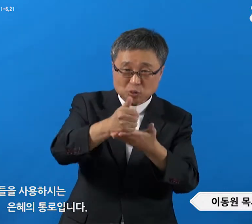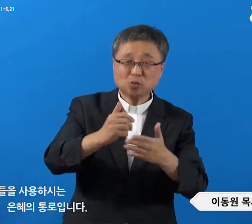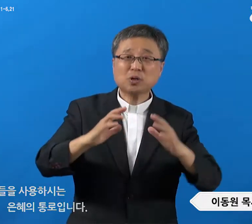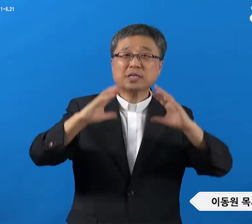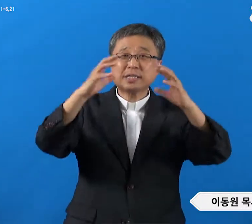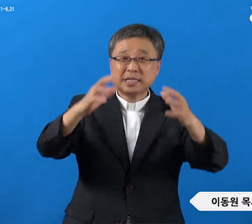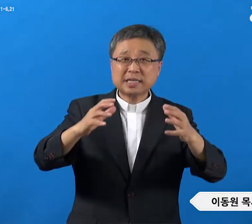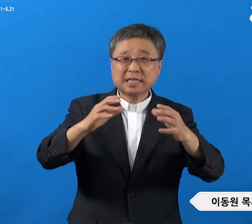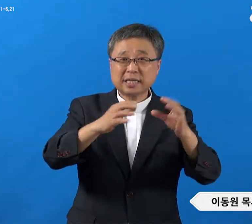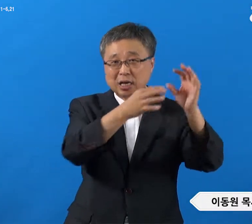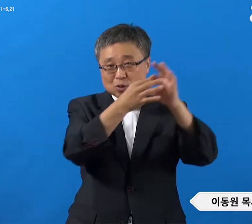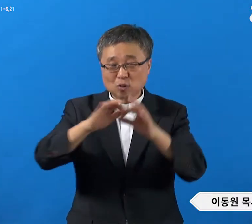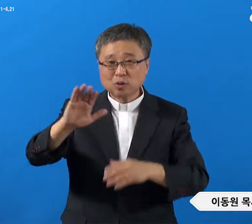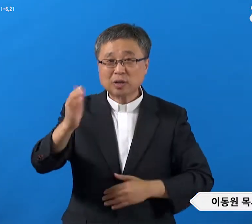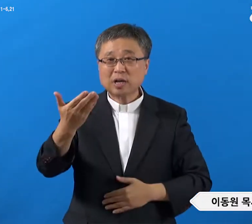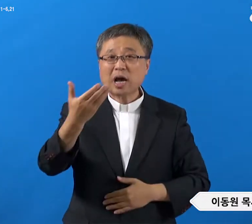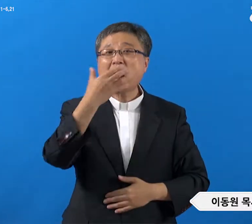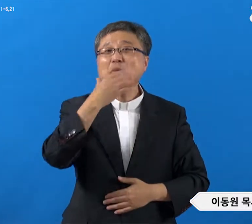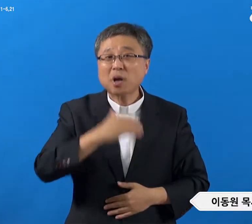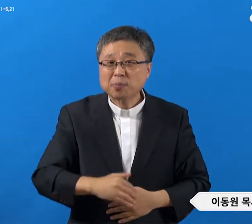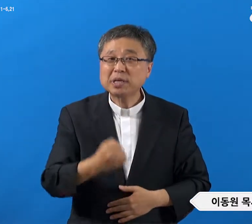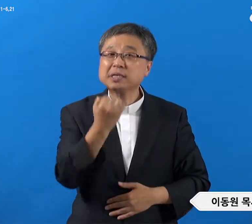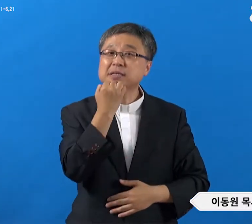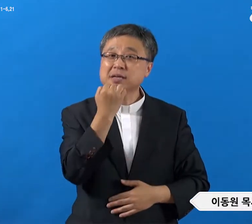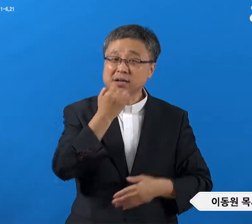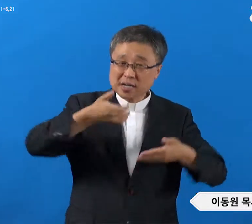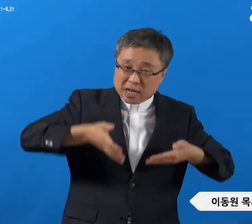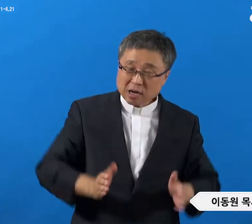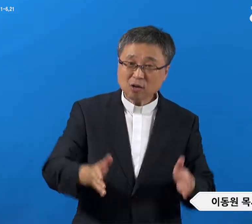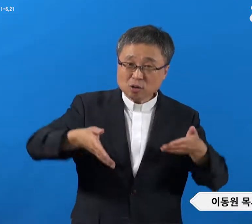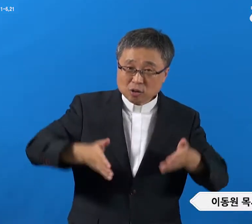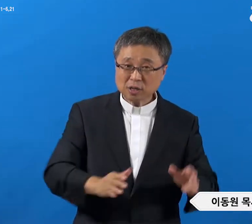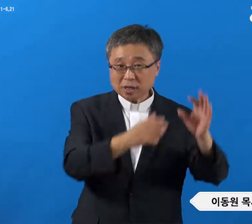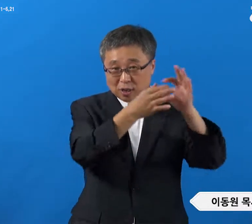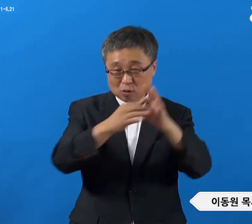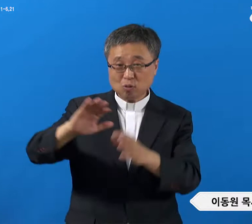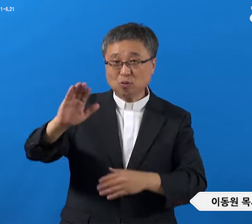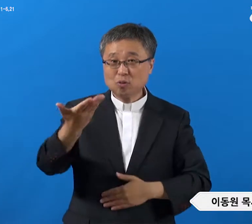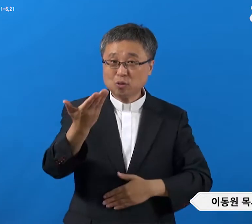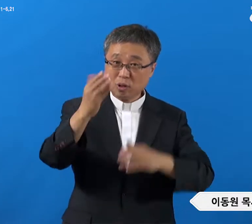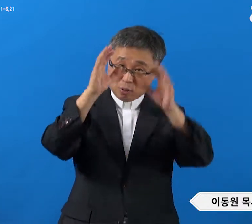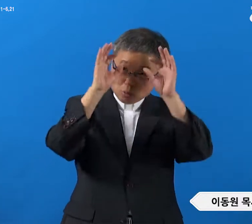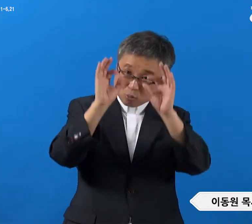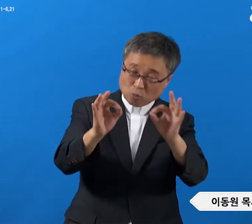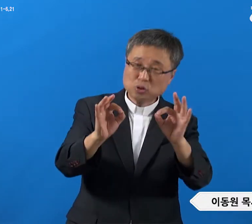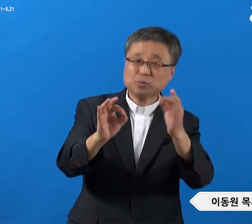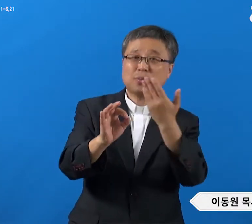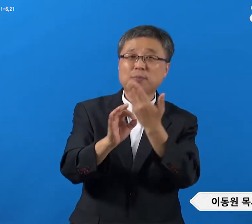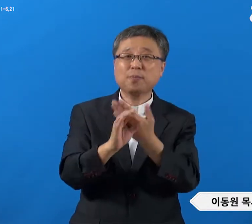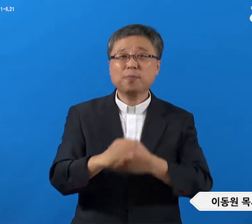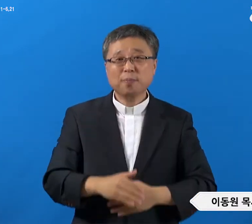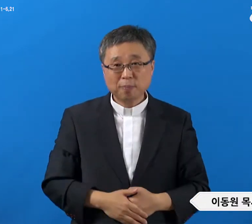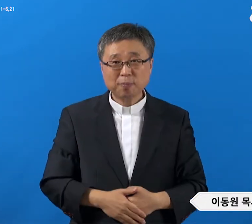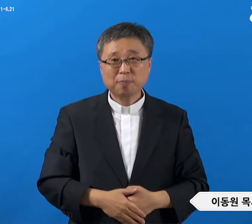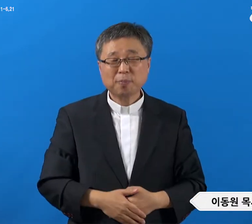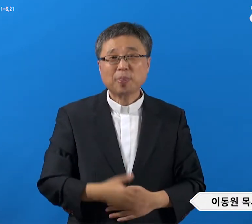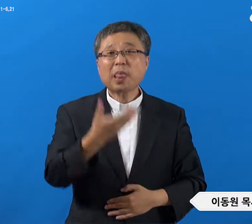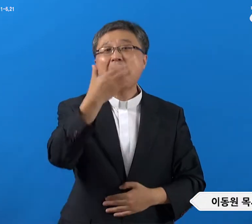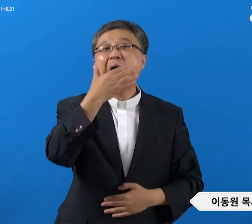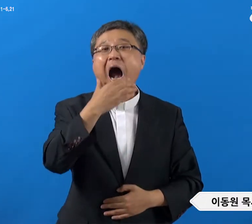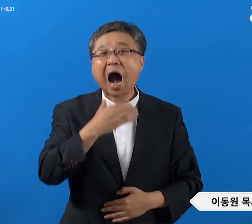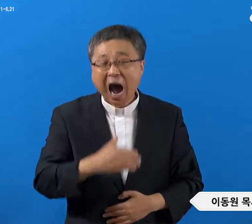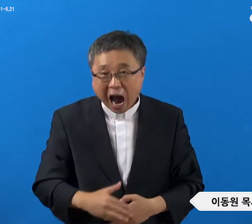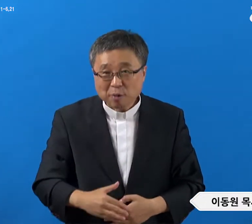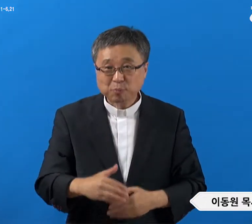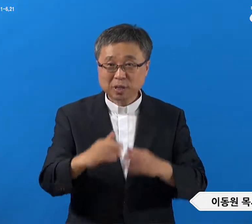이어지는 말씀. 아브라함은 이삭을 낳고 이삭은 야곱을 낳고 이제 쭉 이어져요. 쭉 보시면 거기